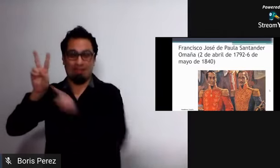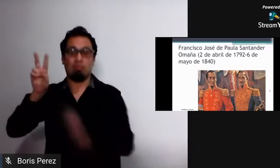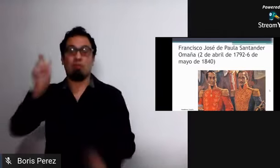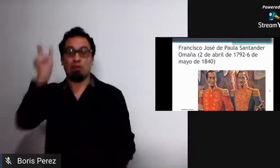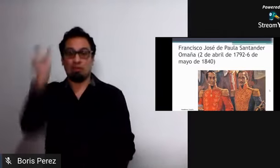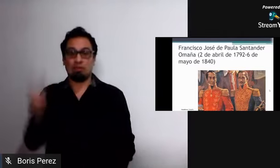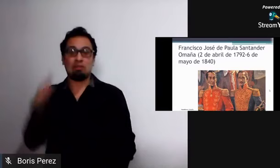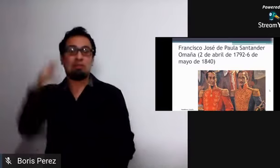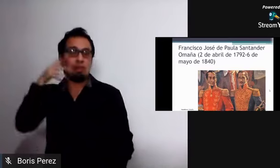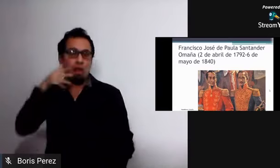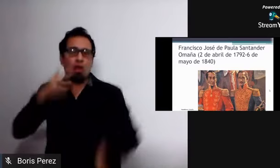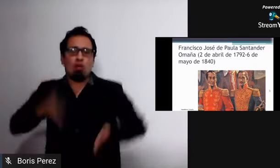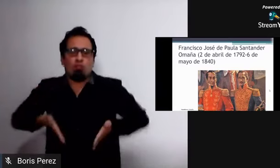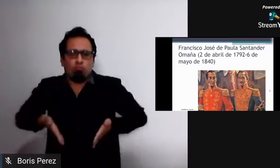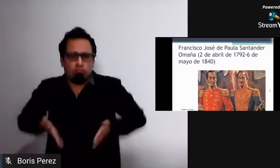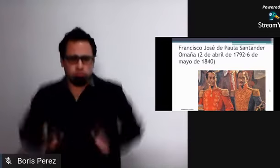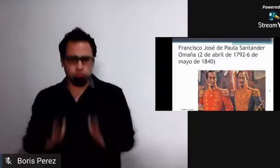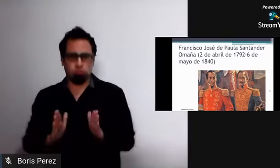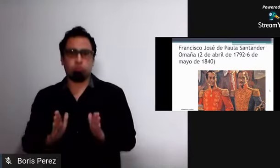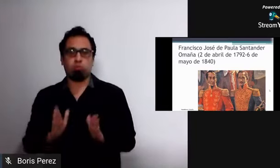1792